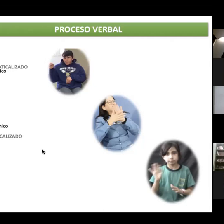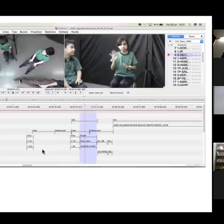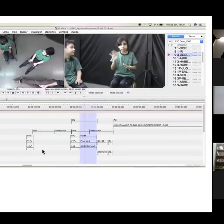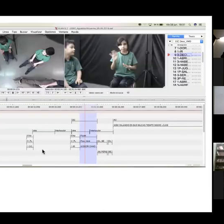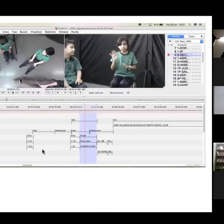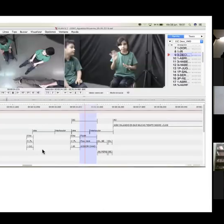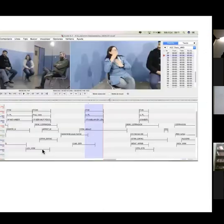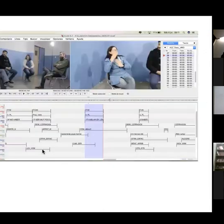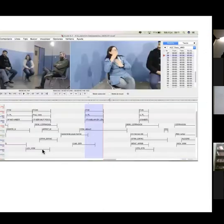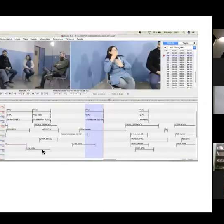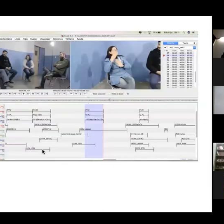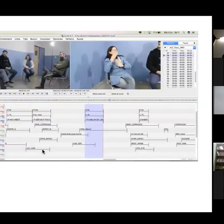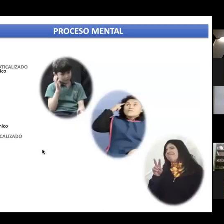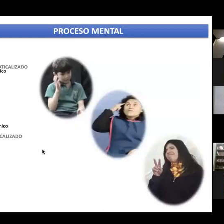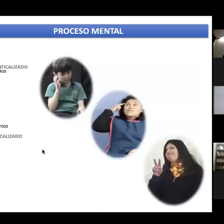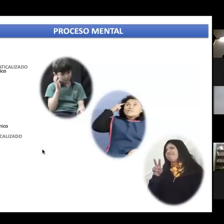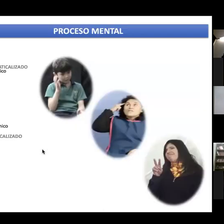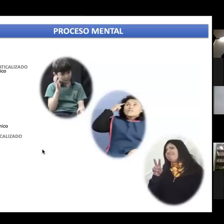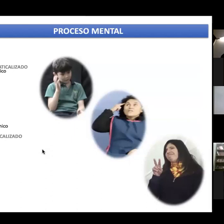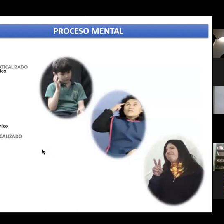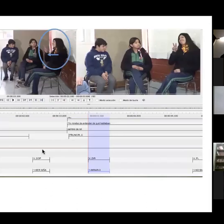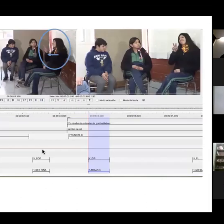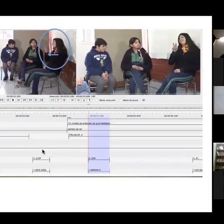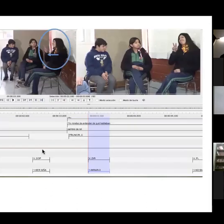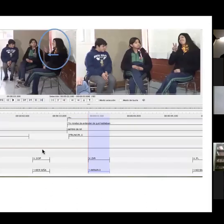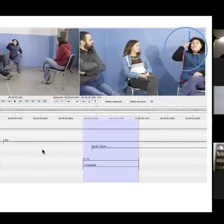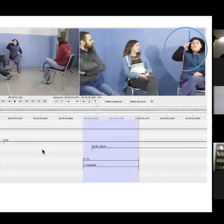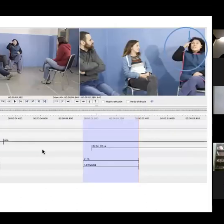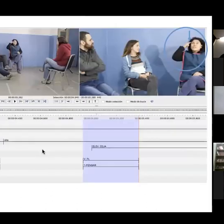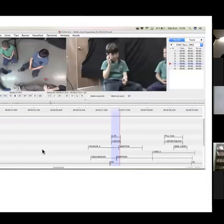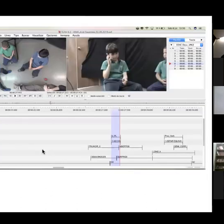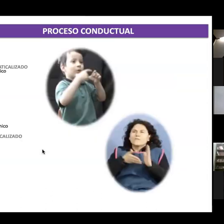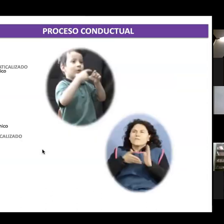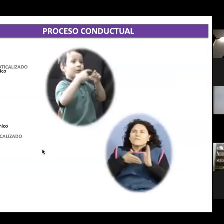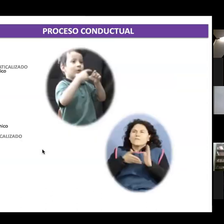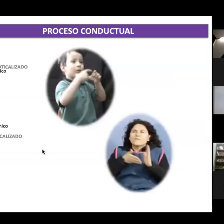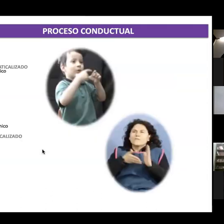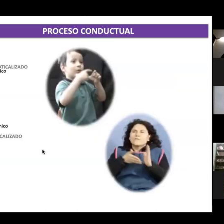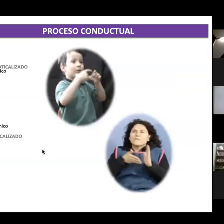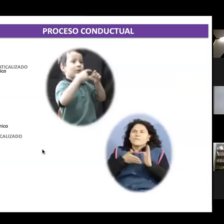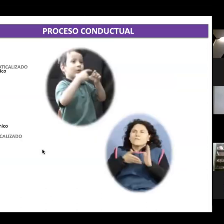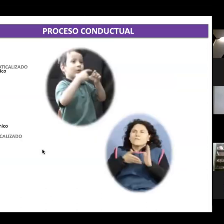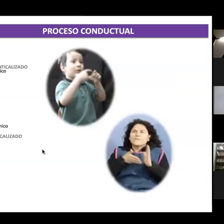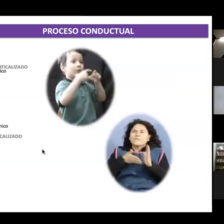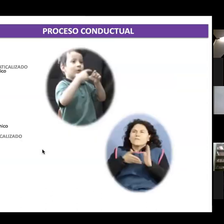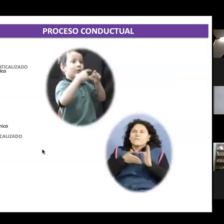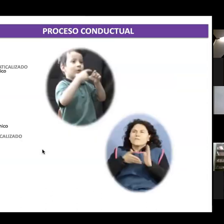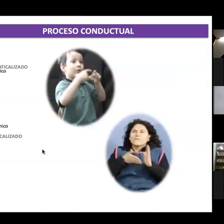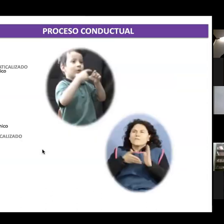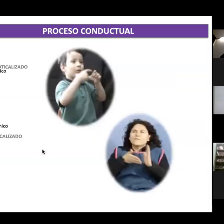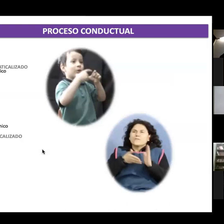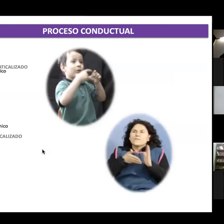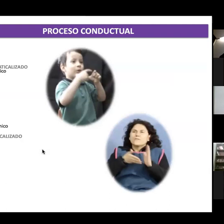Ya. Creo que vamos a mirar solo eso, ¿no? Porque estamos como... Yo no he estado con el tiempo, así que tú me vas